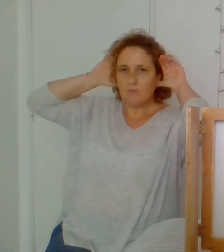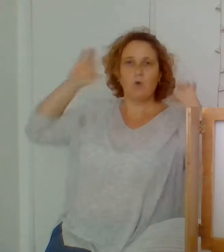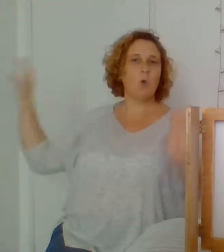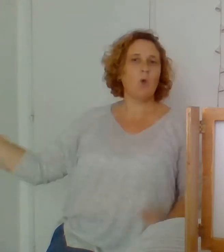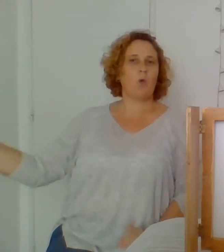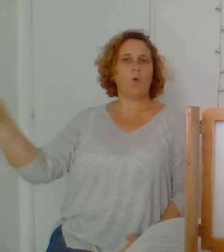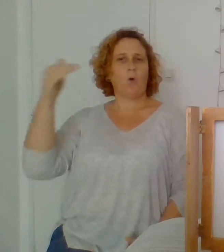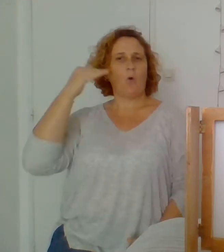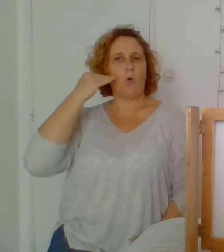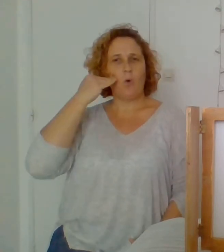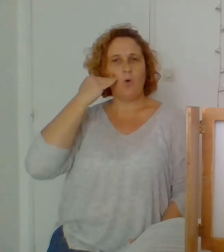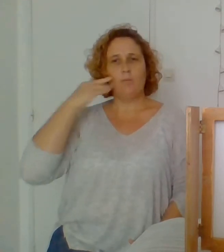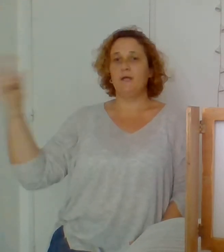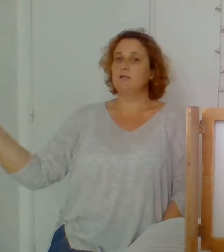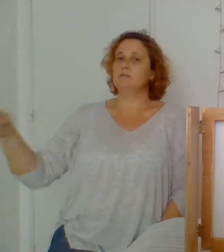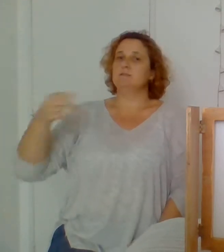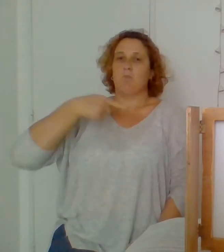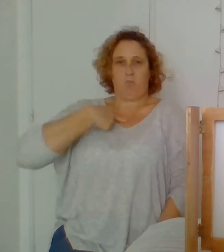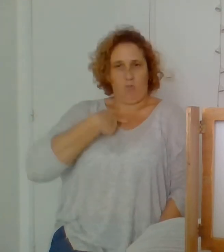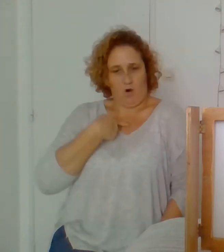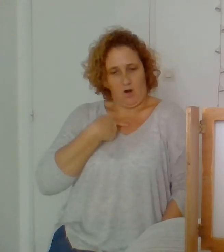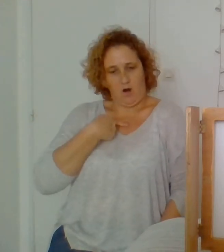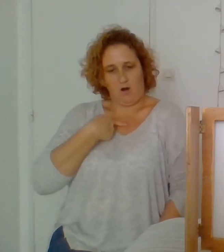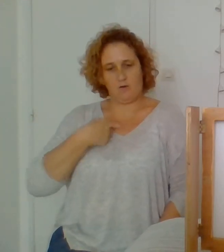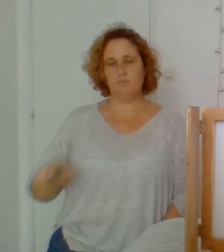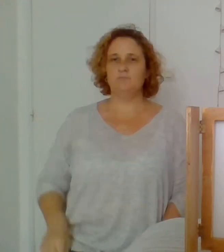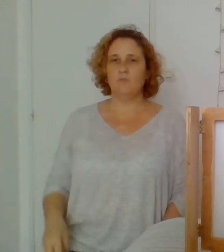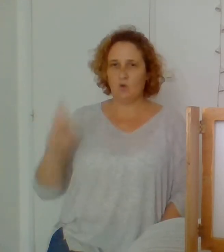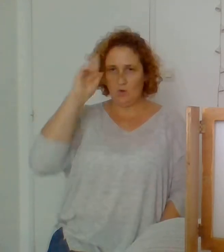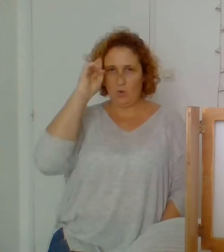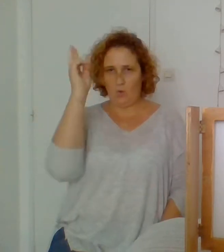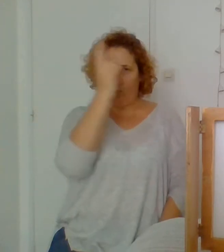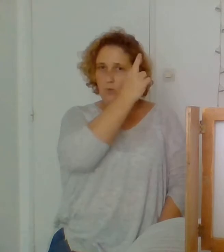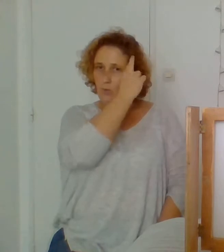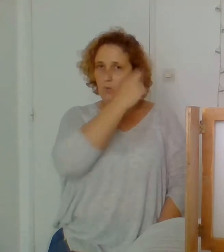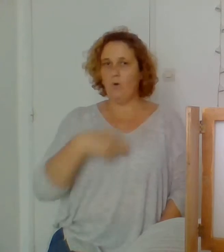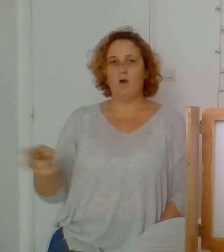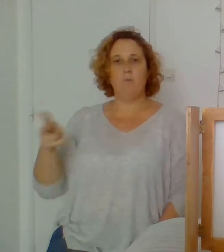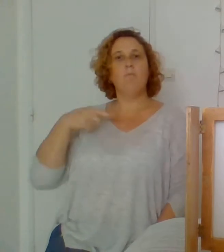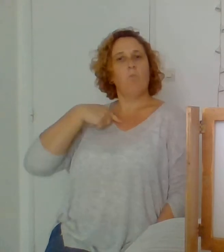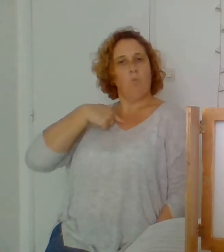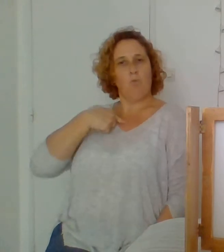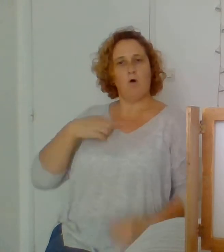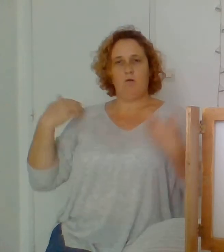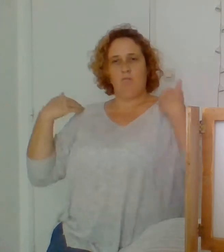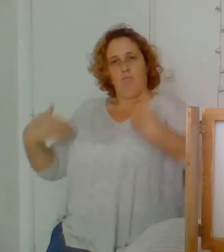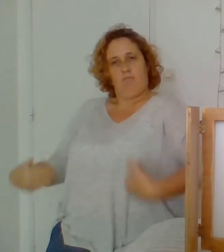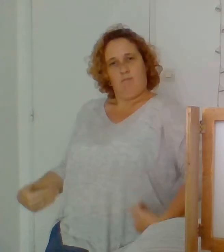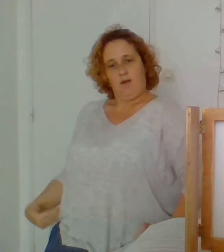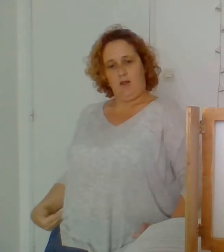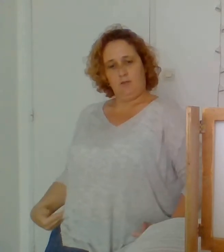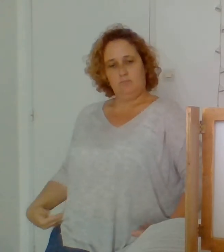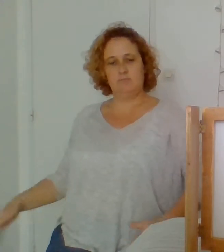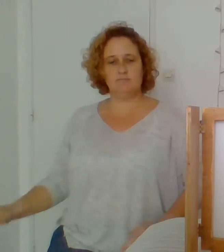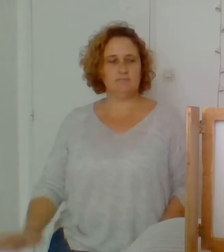moi obéissez moi je suis le roi